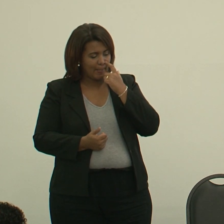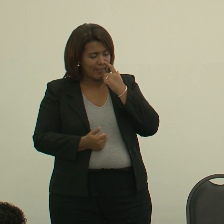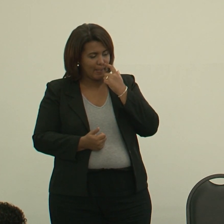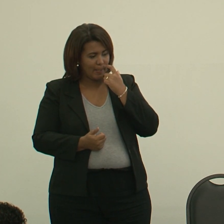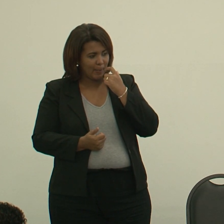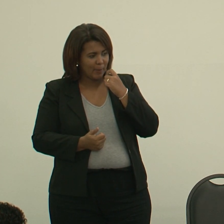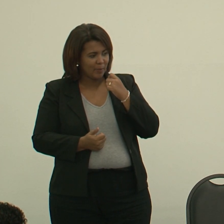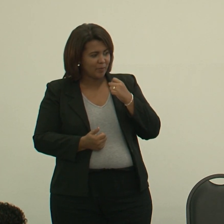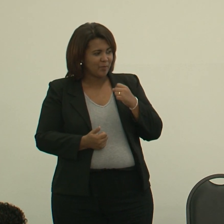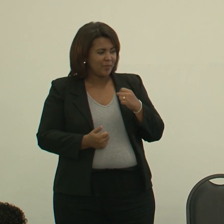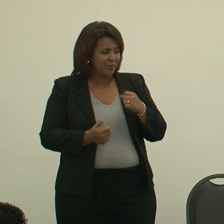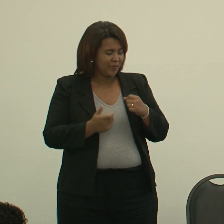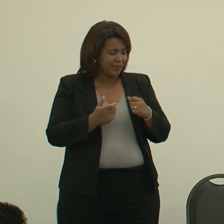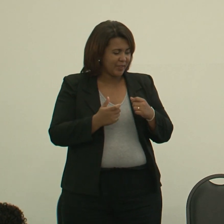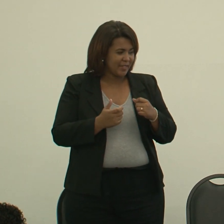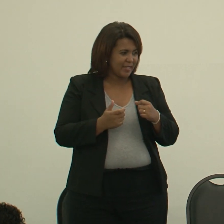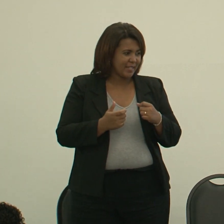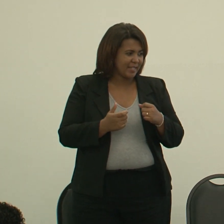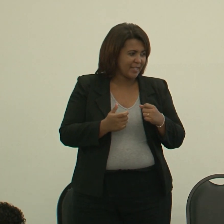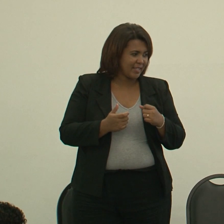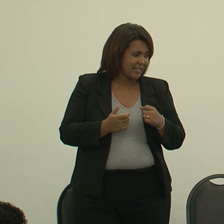falar no palco.